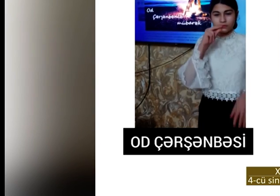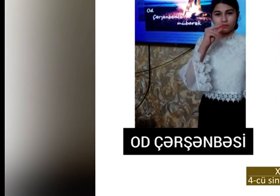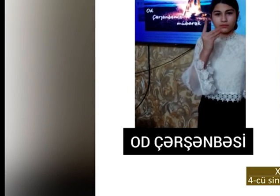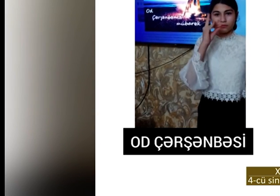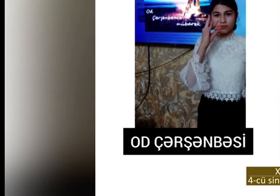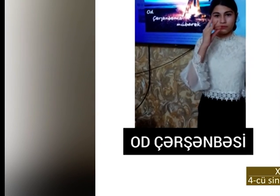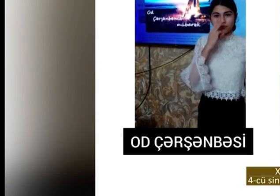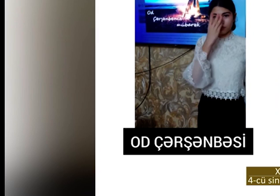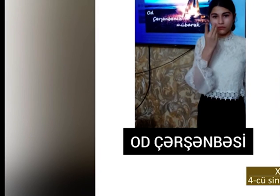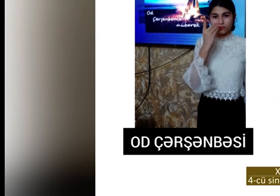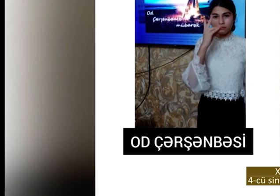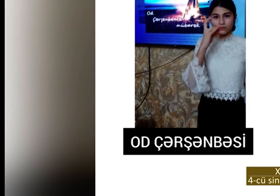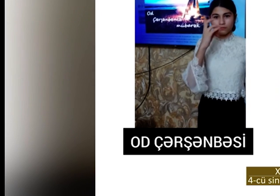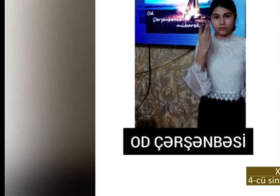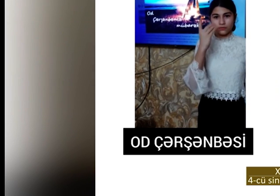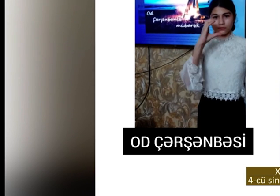Od çərşənbəsi.